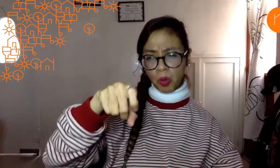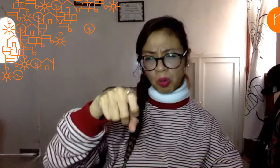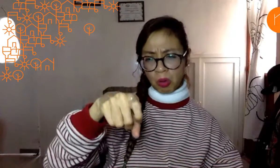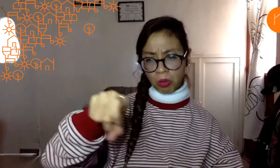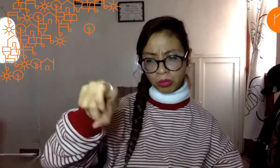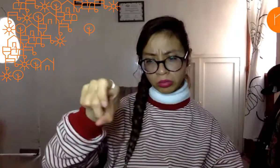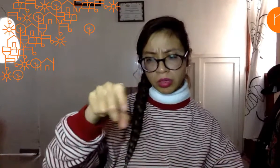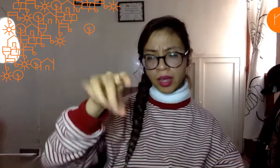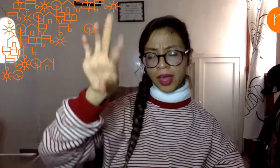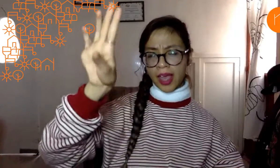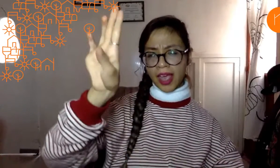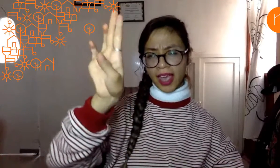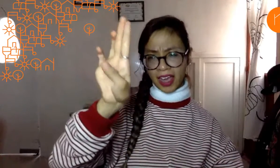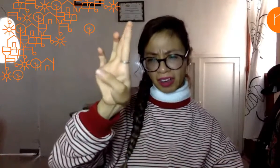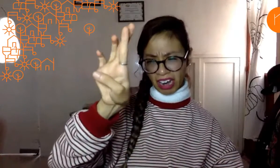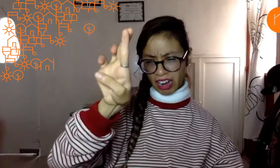Q, R,